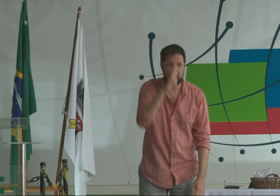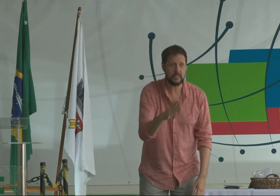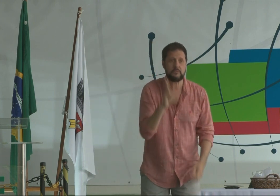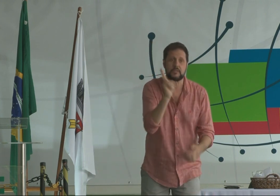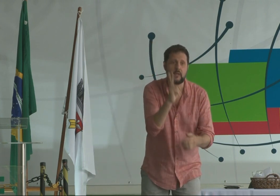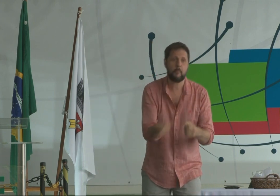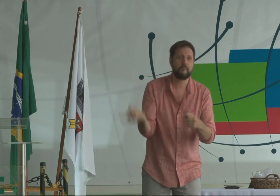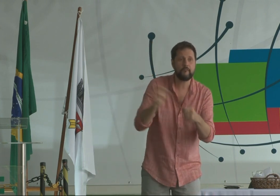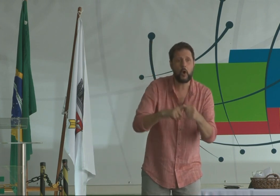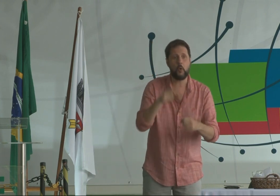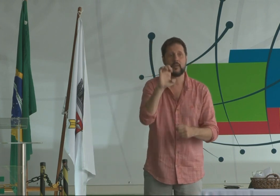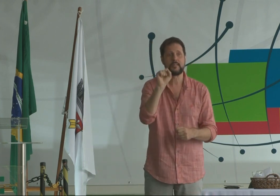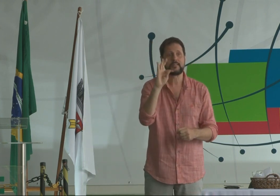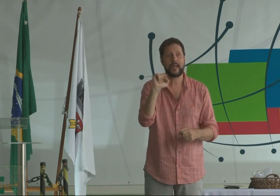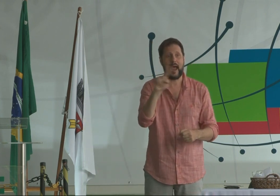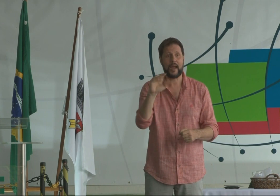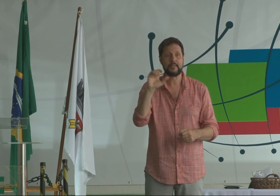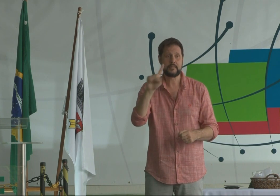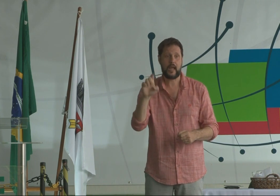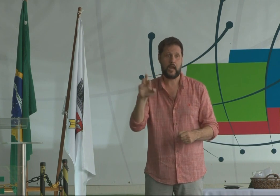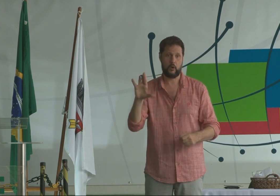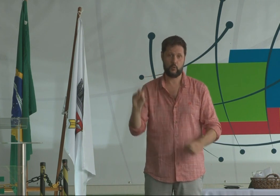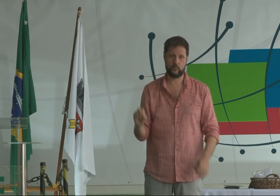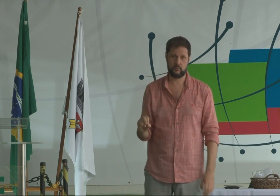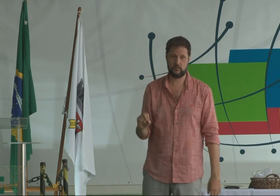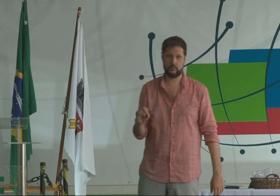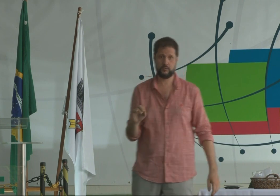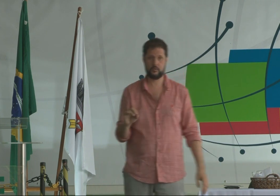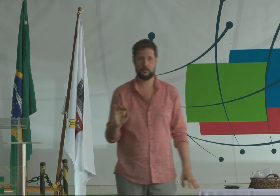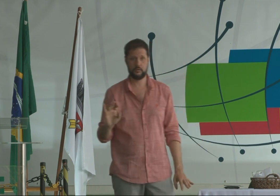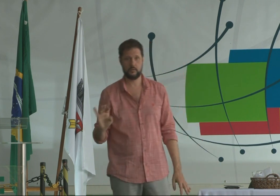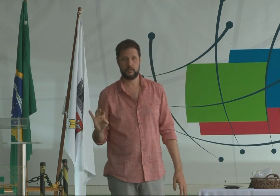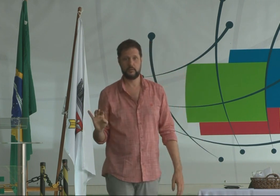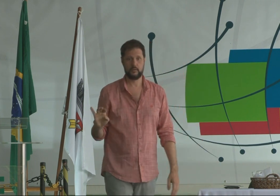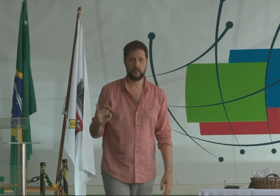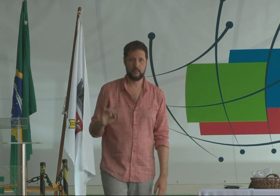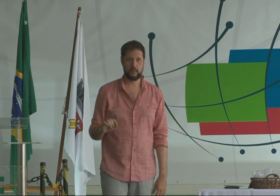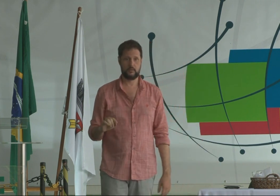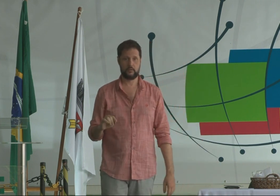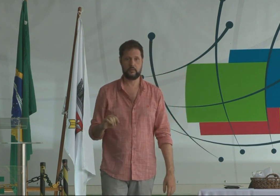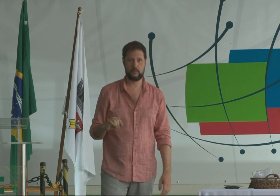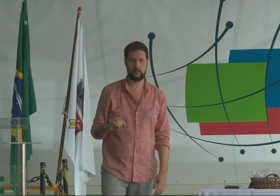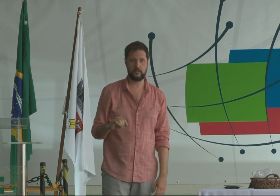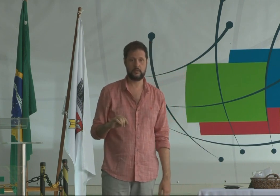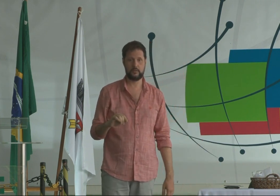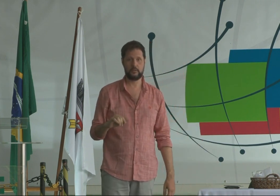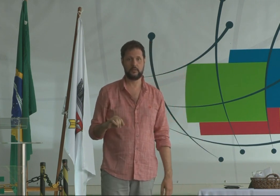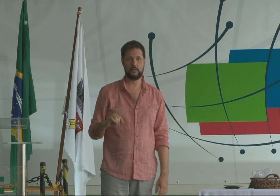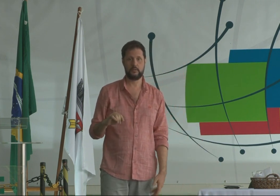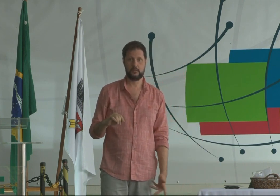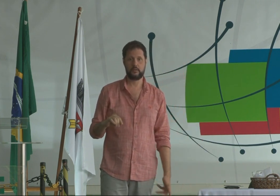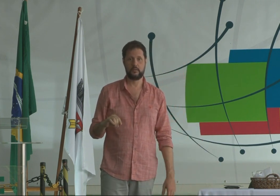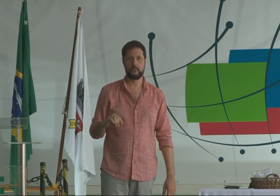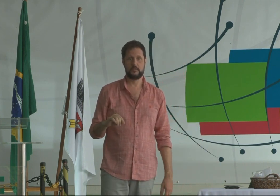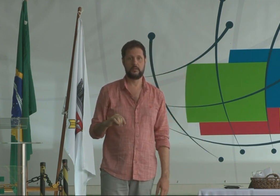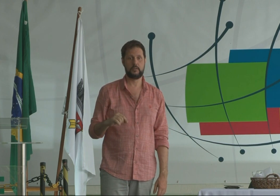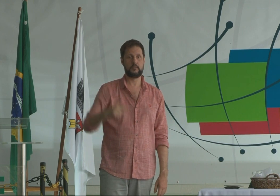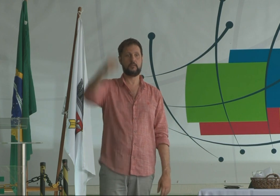trabalho contínuo. Vocês sabem que no Brasil, essas questões é uma coisa que tem discutido sempre. Fica voltando, voltando, voltando, está que a zero.